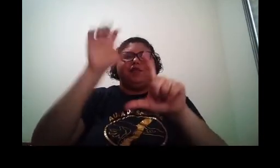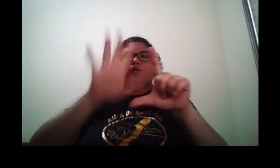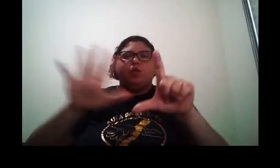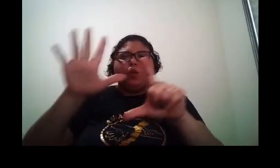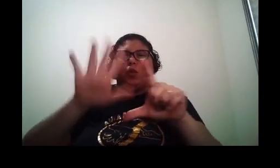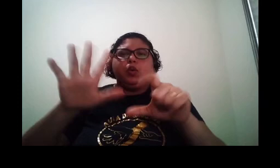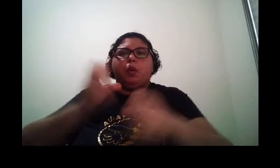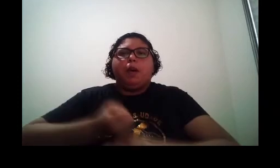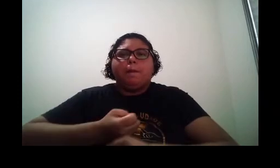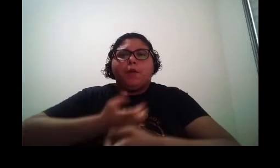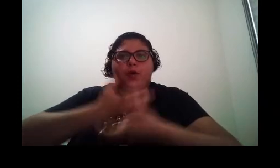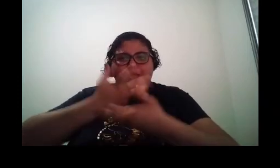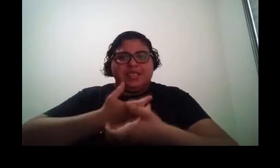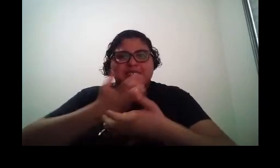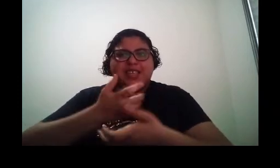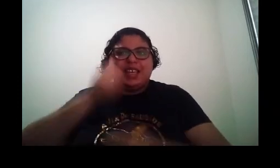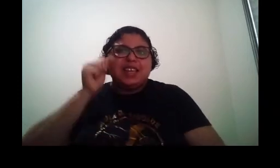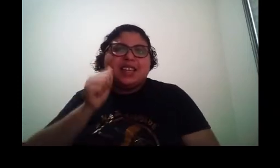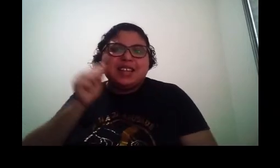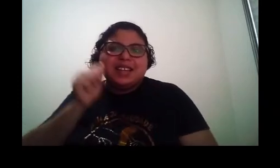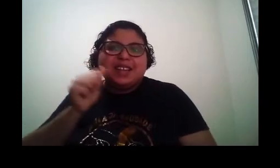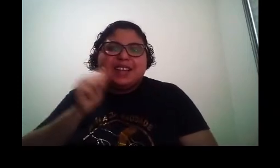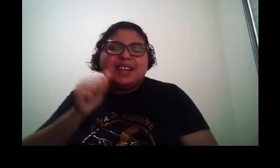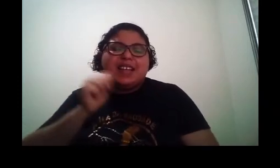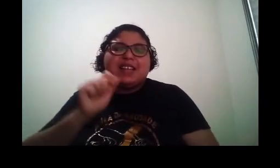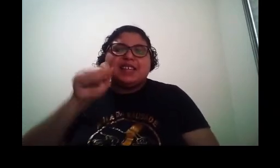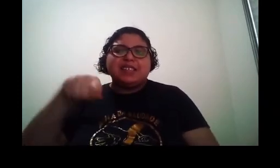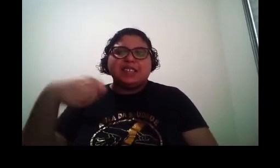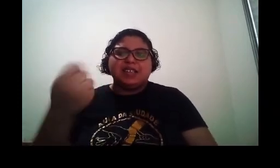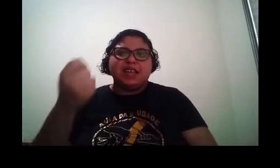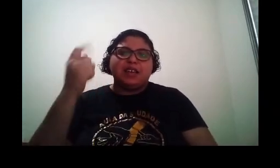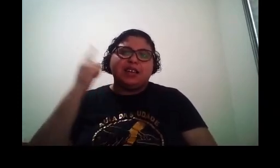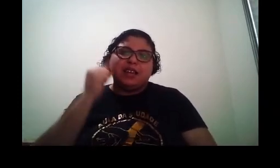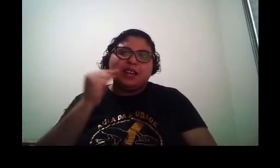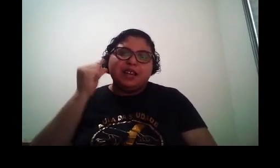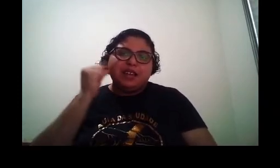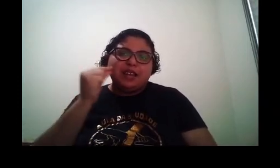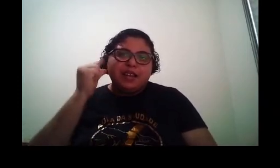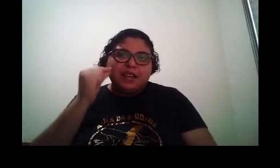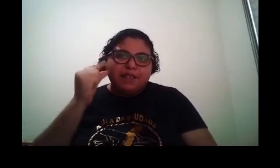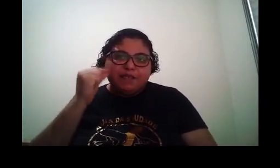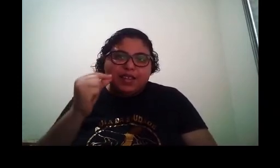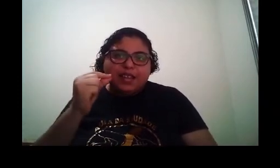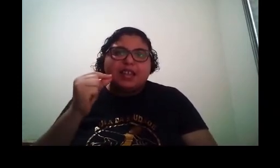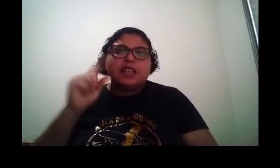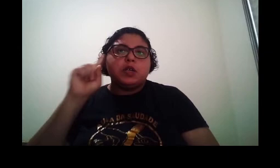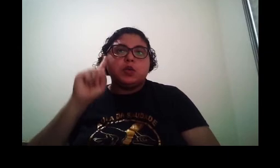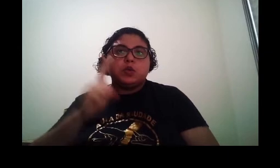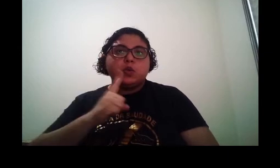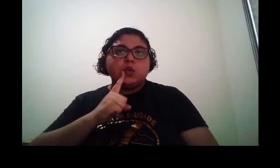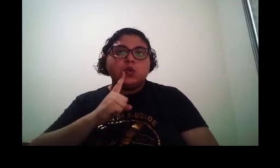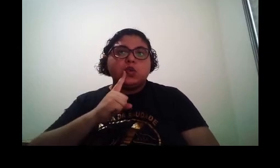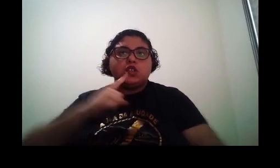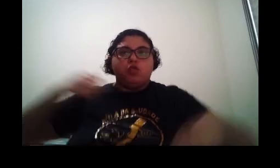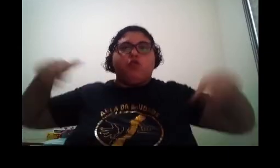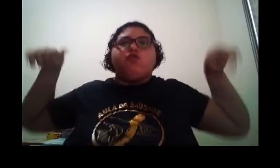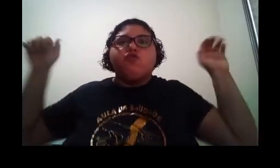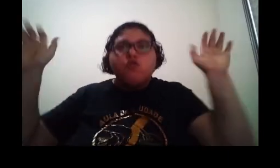surda da autora Fernanda Machado? Ela é surda. É sobre o voo